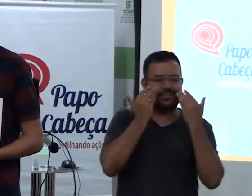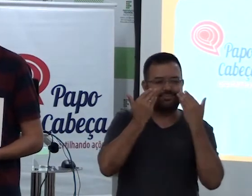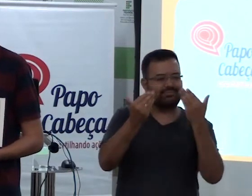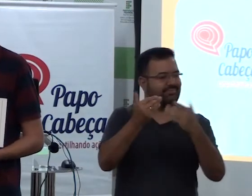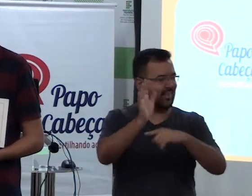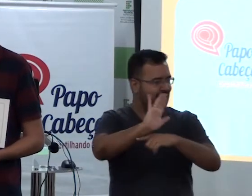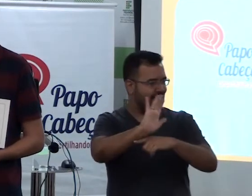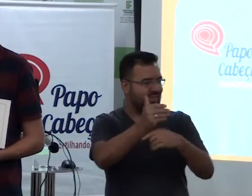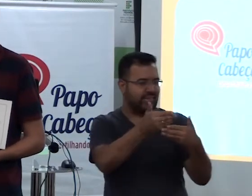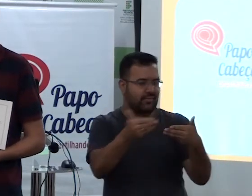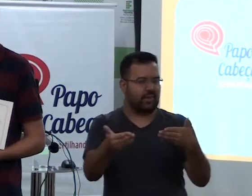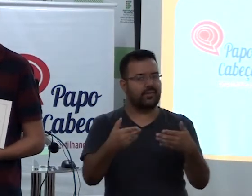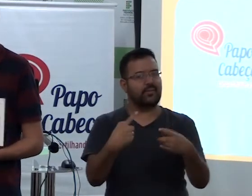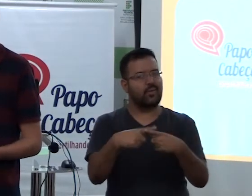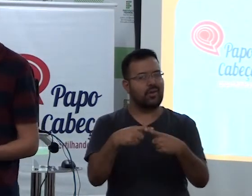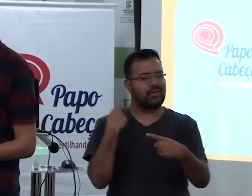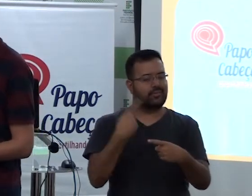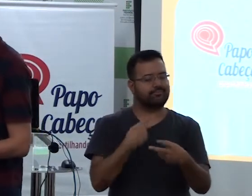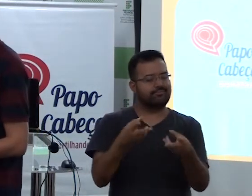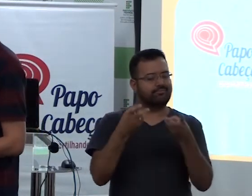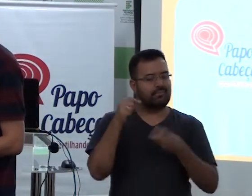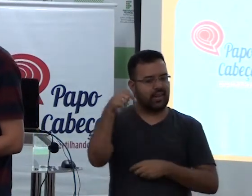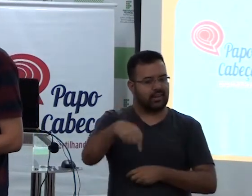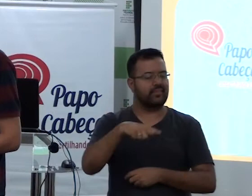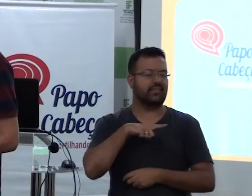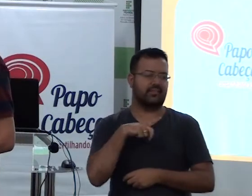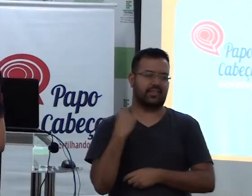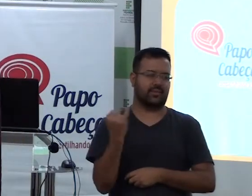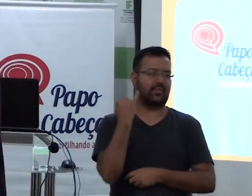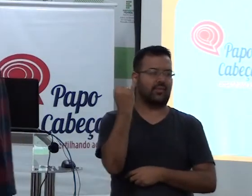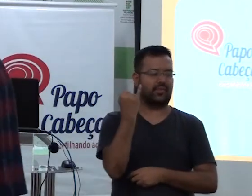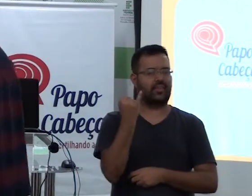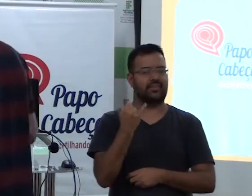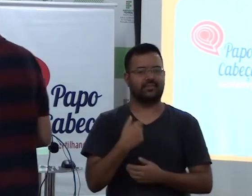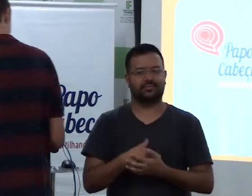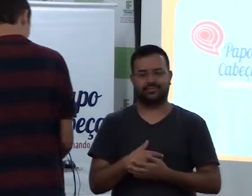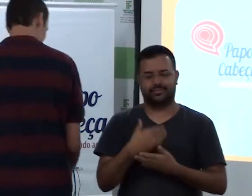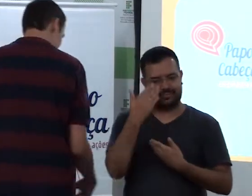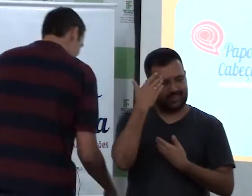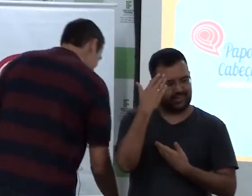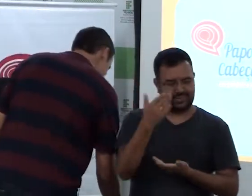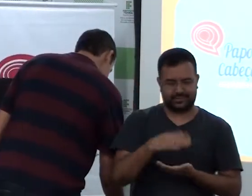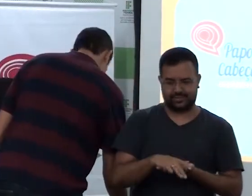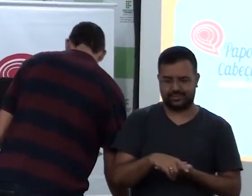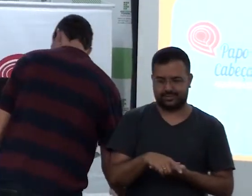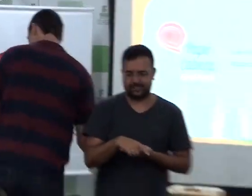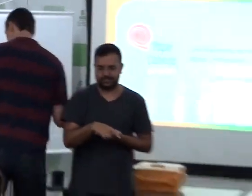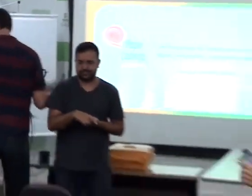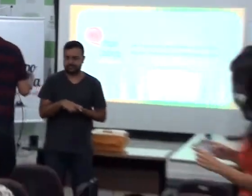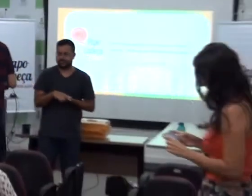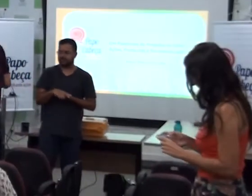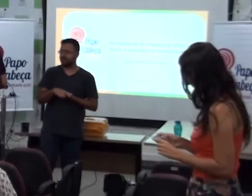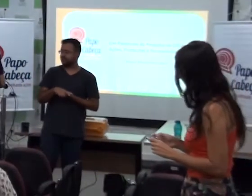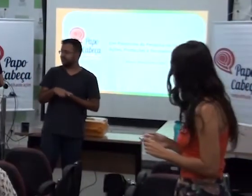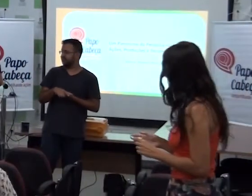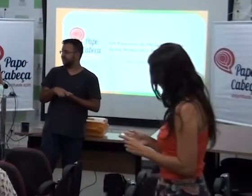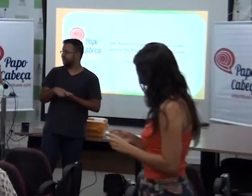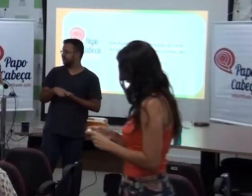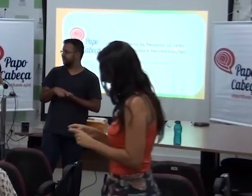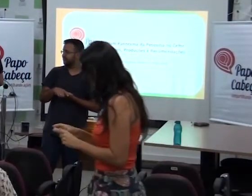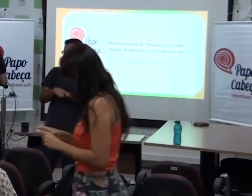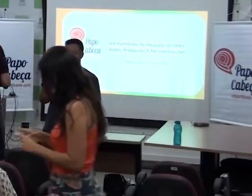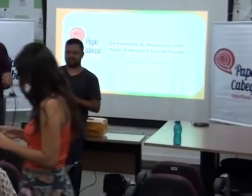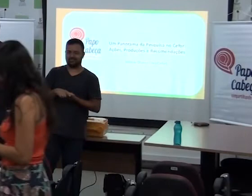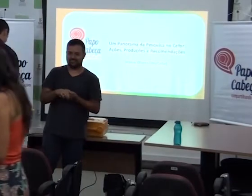Cabeça como um trabalho importante, desenvolveu esse projeto. Beleza. Obrigado. Ganha também um bom